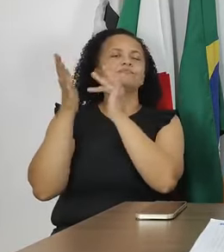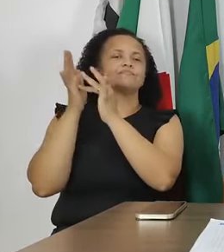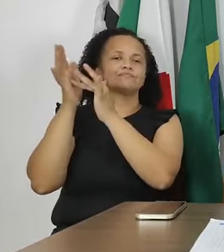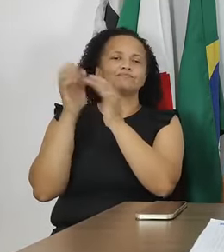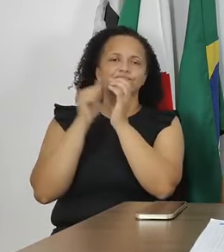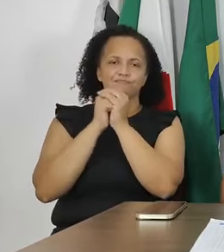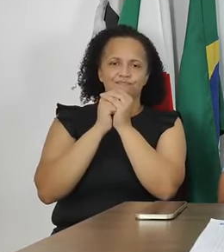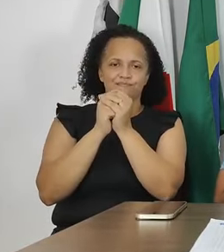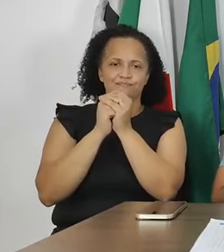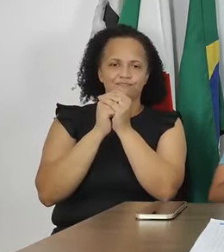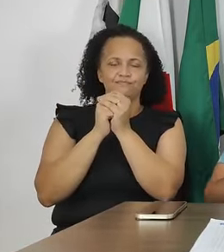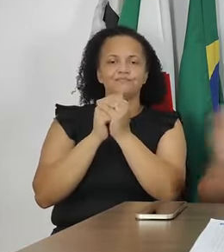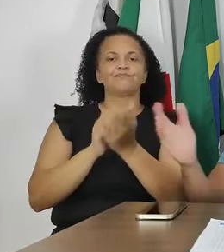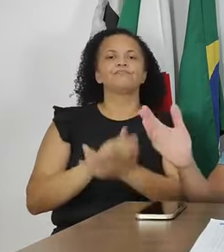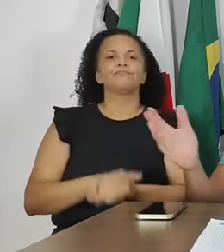Amém.